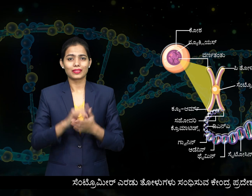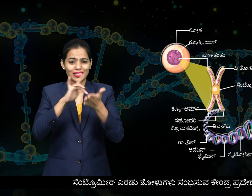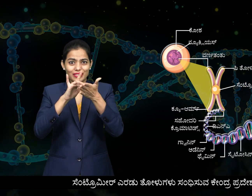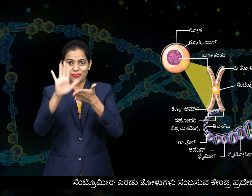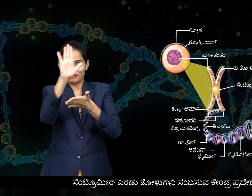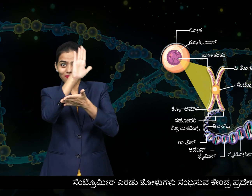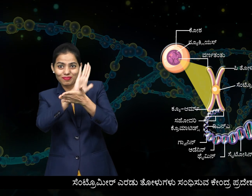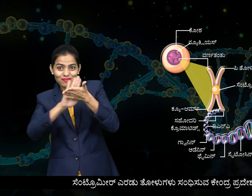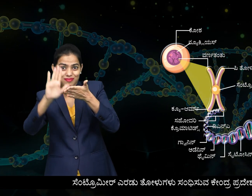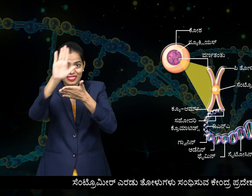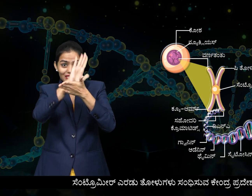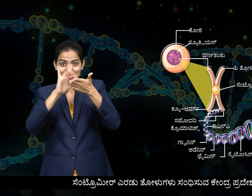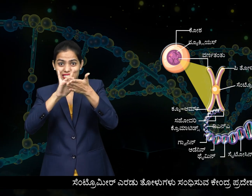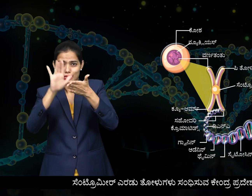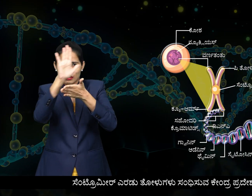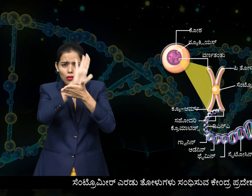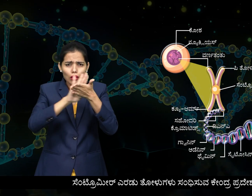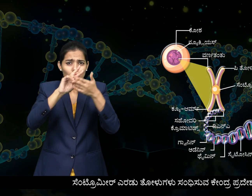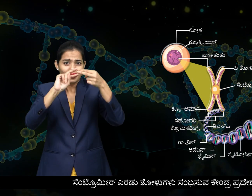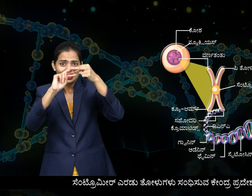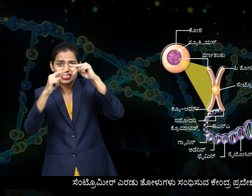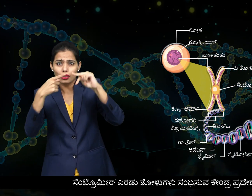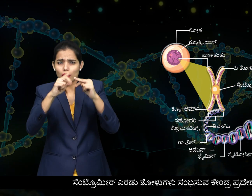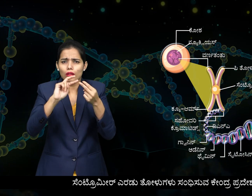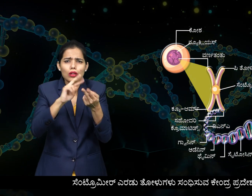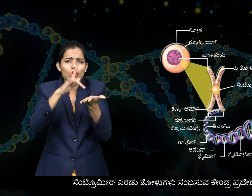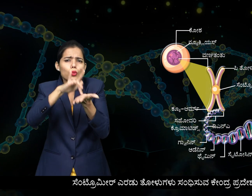ಸೆಂಟ್ರೋಮೀರ್ 2 ತೋಳುಗಳು ಸಂಧಿಸುವ ಕೇಂದ್ರ ಪ್ರದೇಶವಾಗಿದೆ.